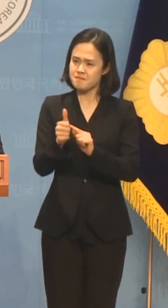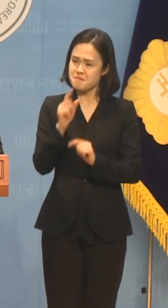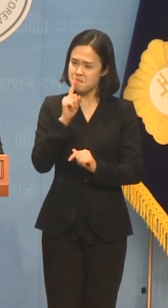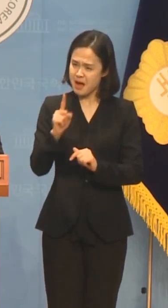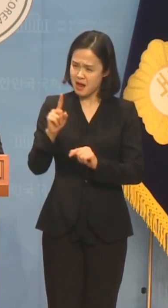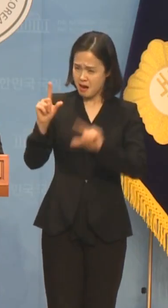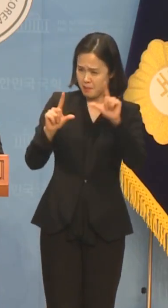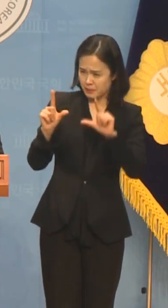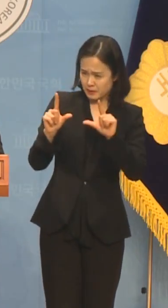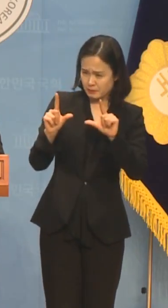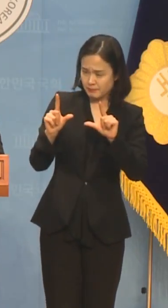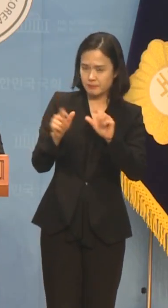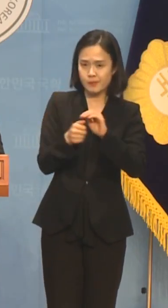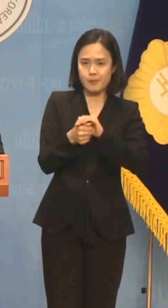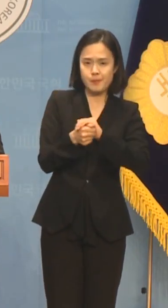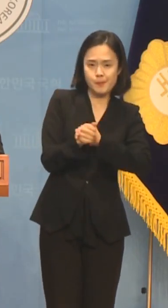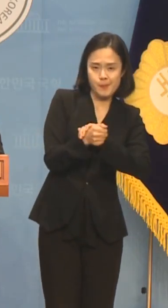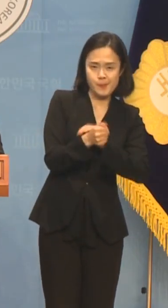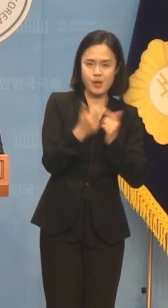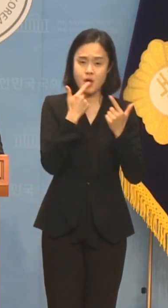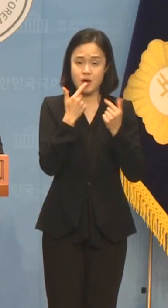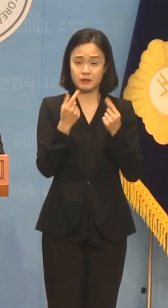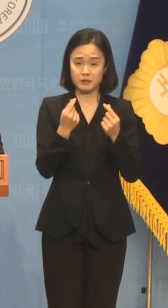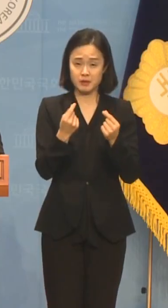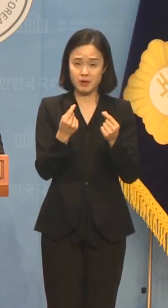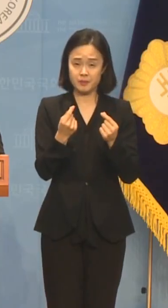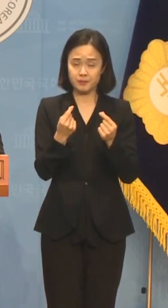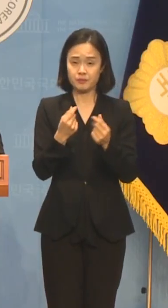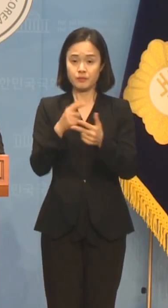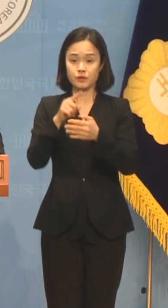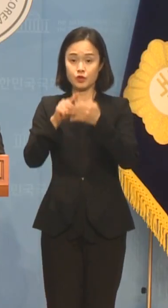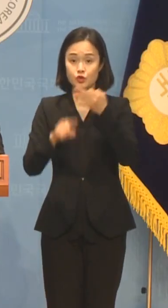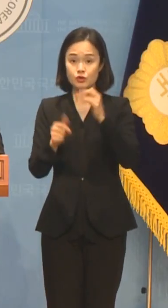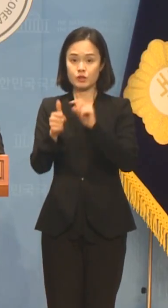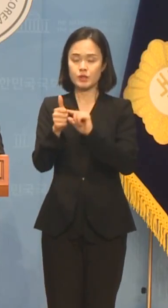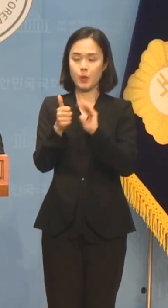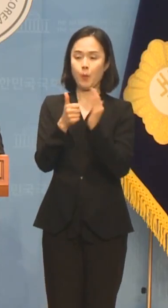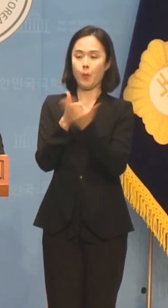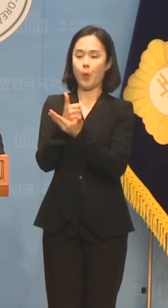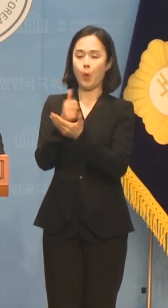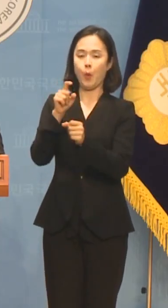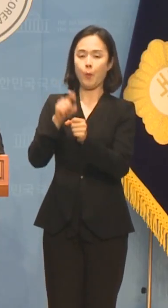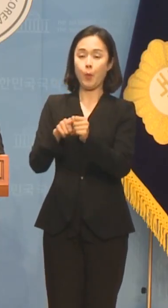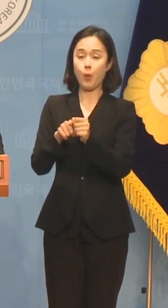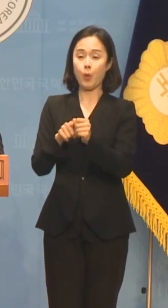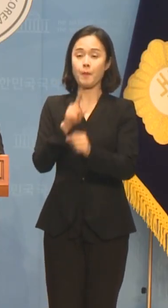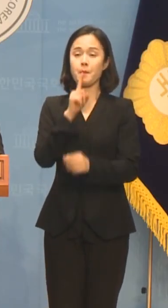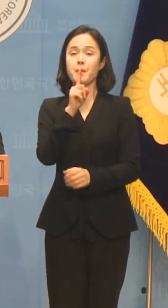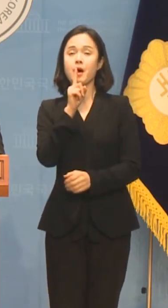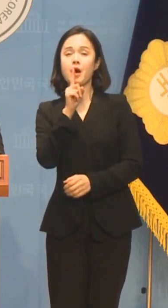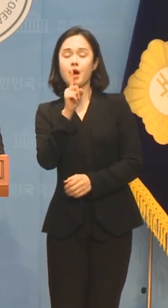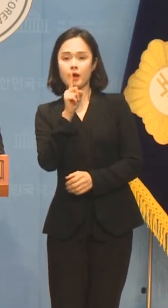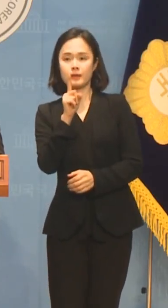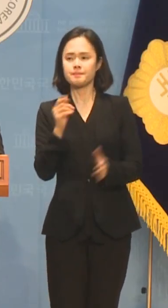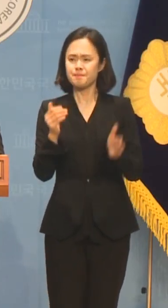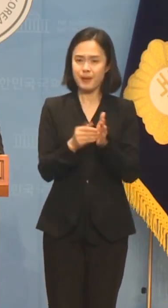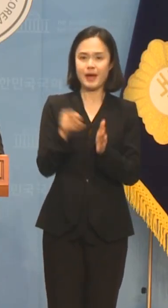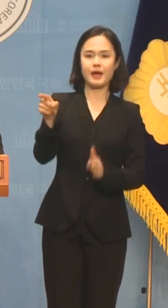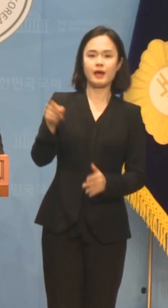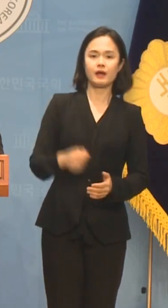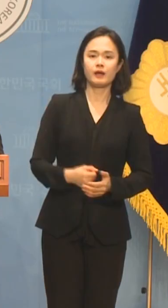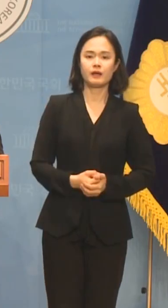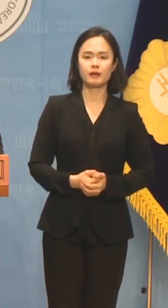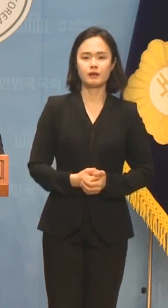뱀의 혀를 놀리는 소리입니다. 어느 나라나 고유한 역사, 정치 문화, 특수성이